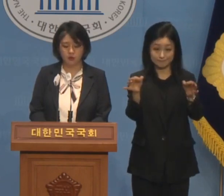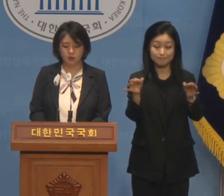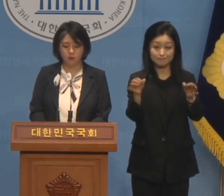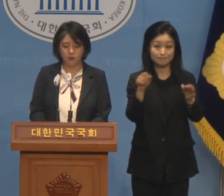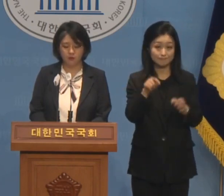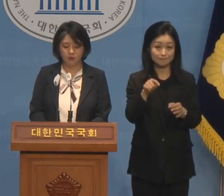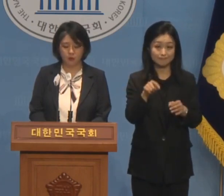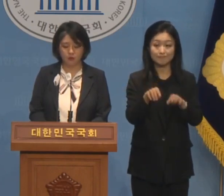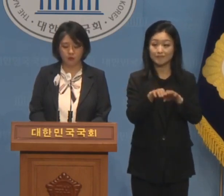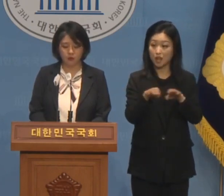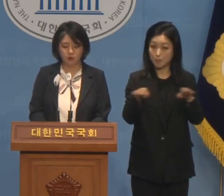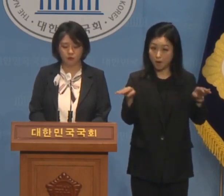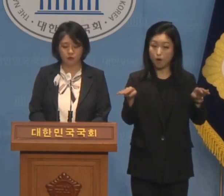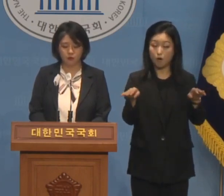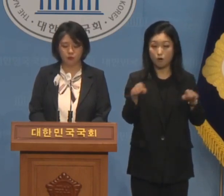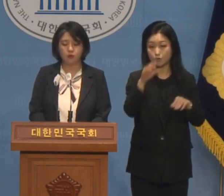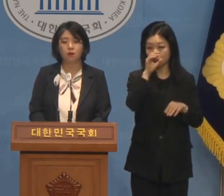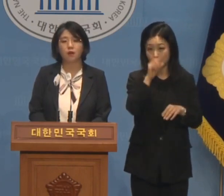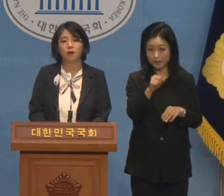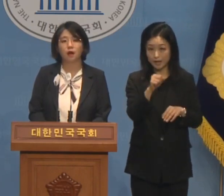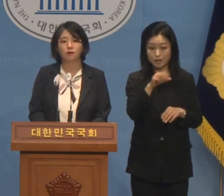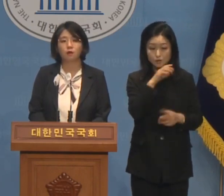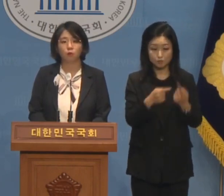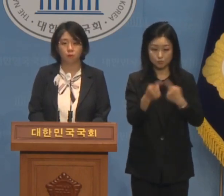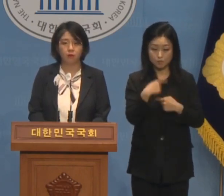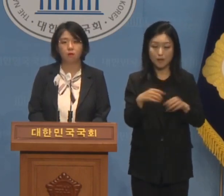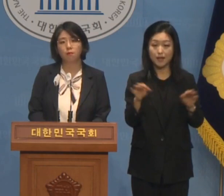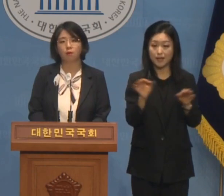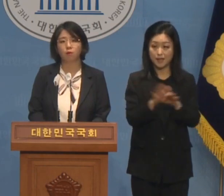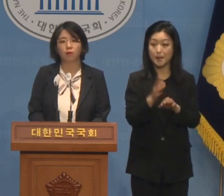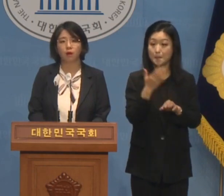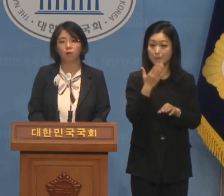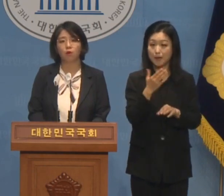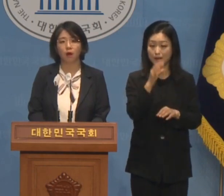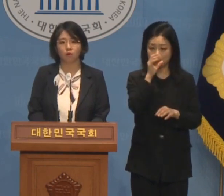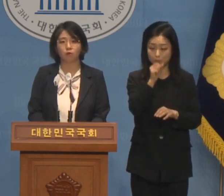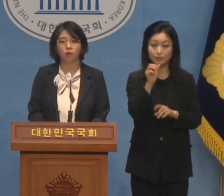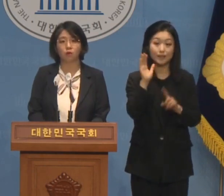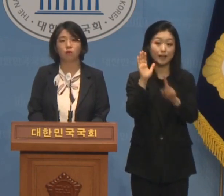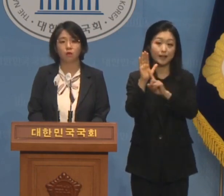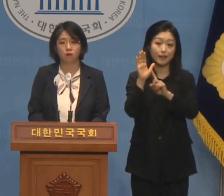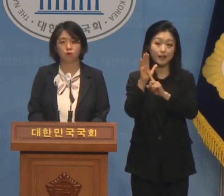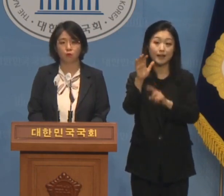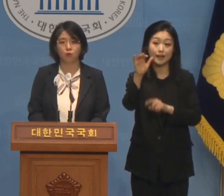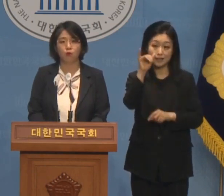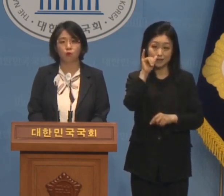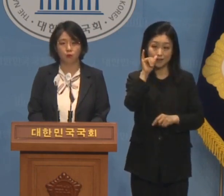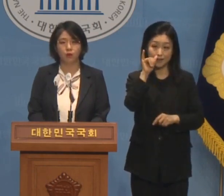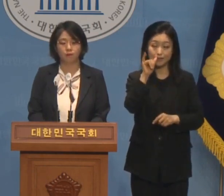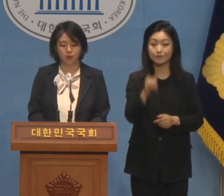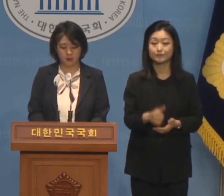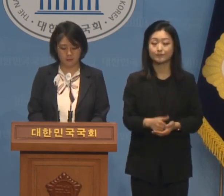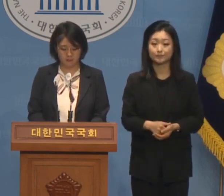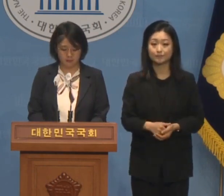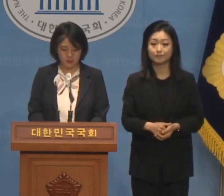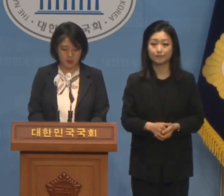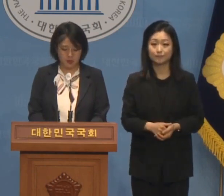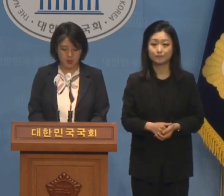것이 형평성과 정치적 수용도를 가장 높이는 방법이라고 강조했던 이유도